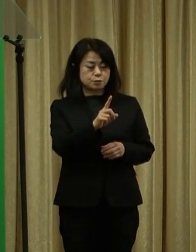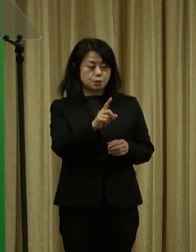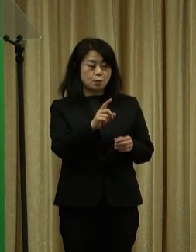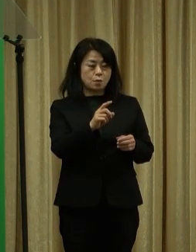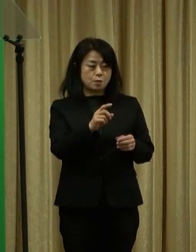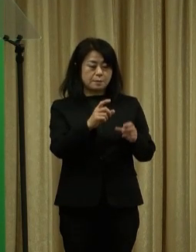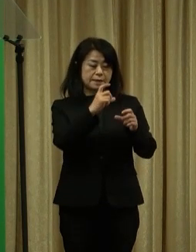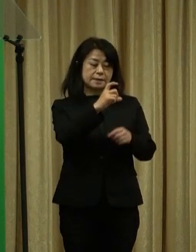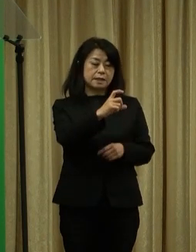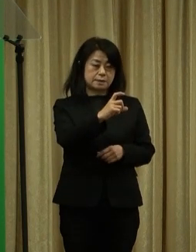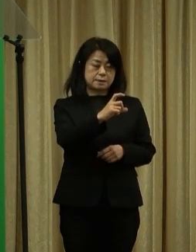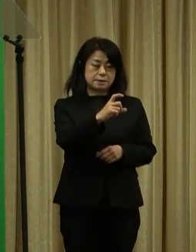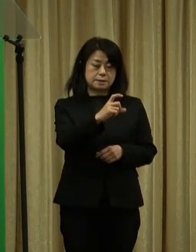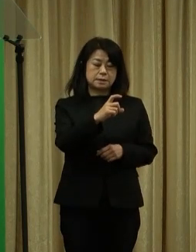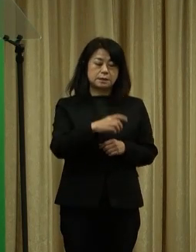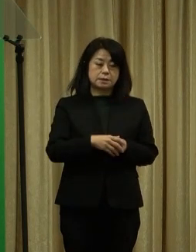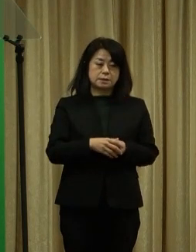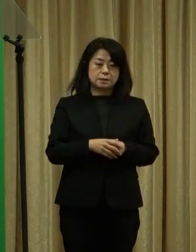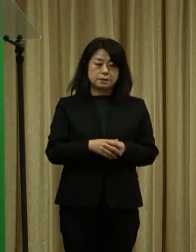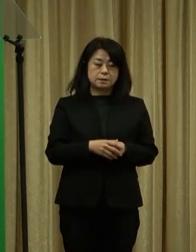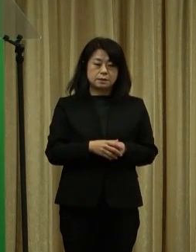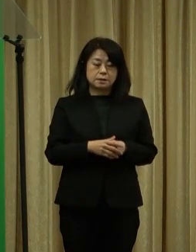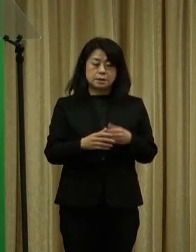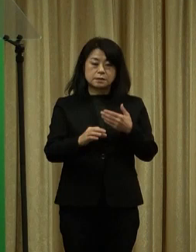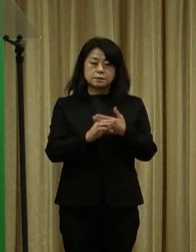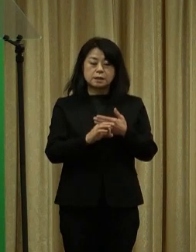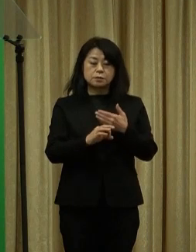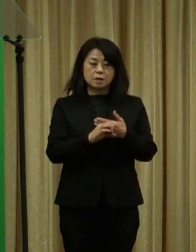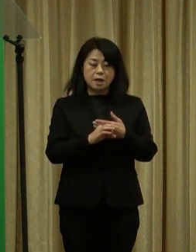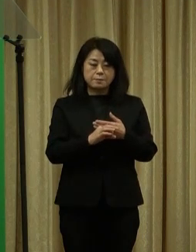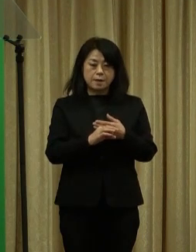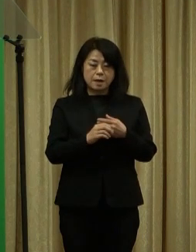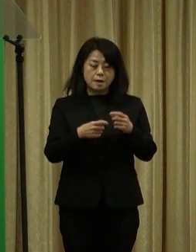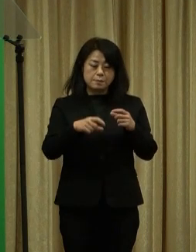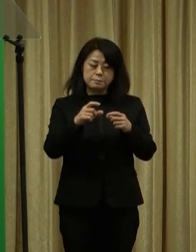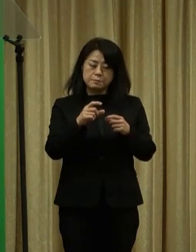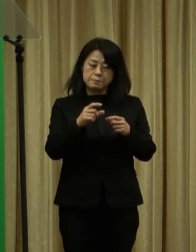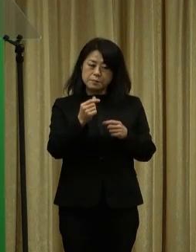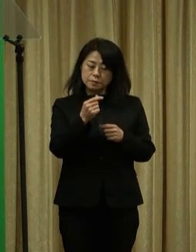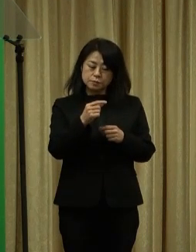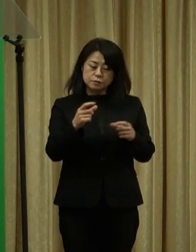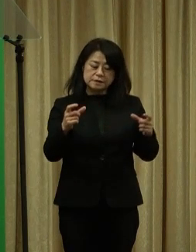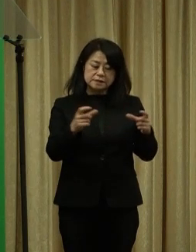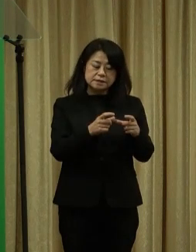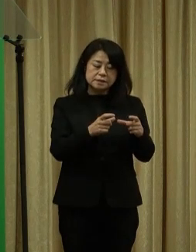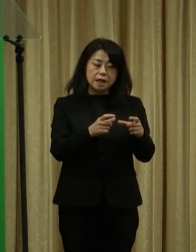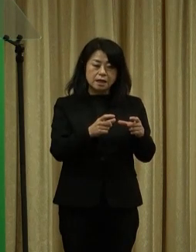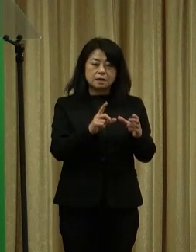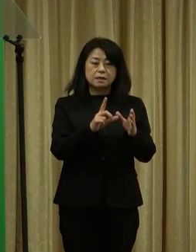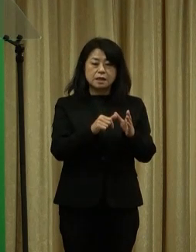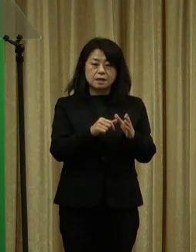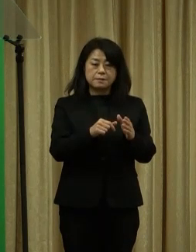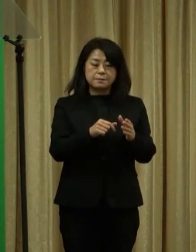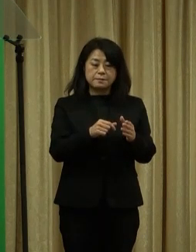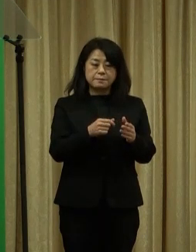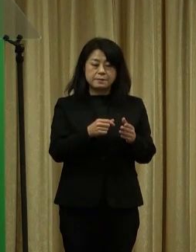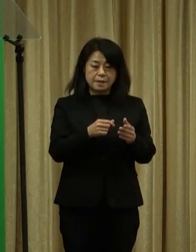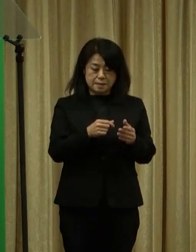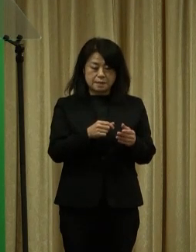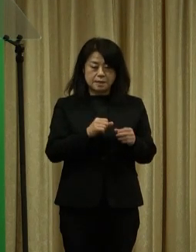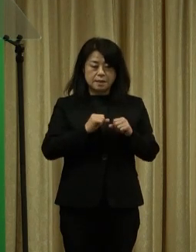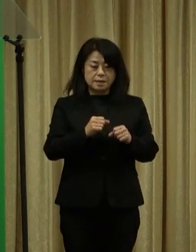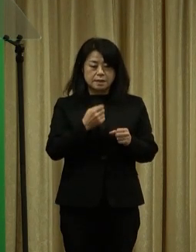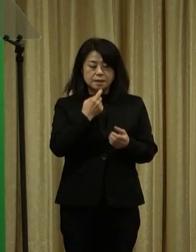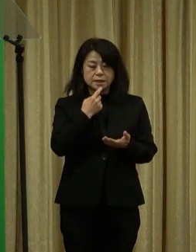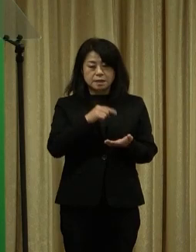位、これより例えばもうちょっと小さいものだったらやりやすいのかということも今検